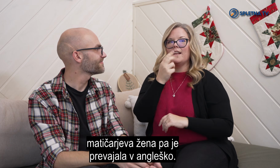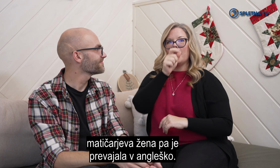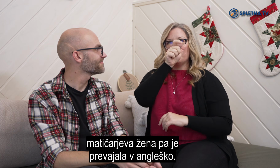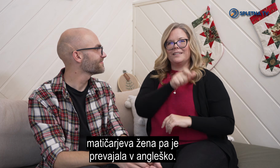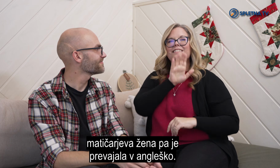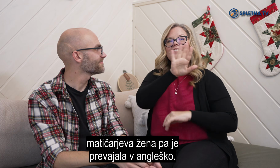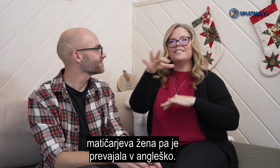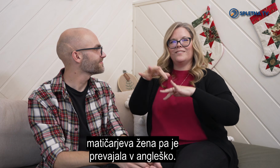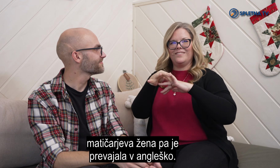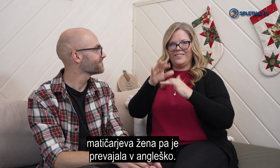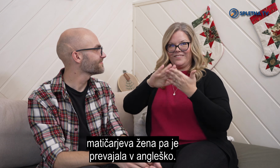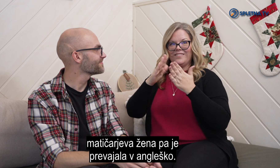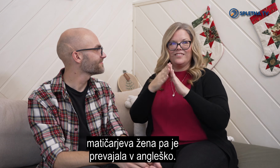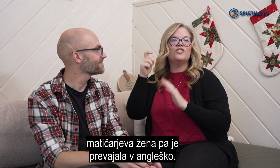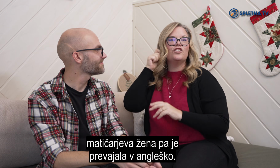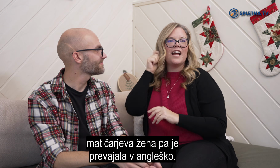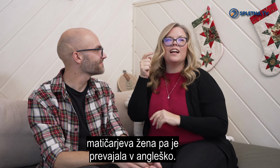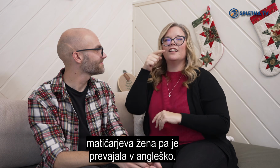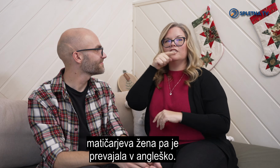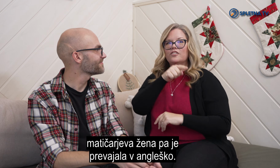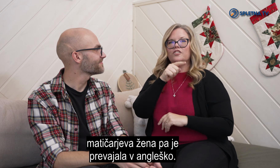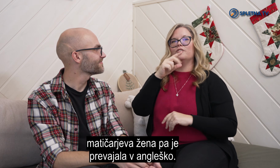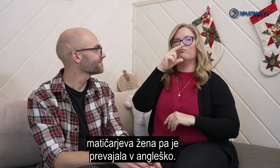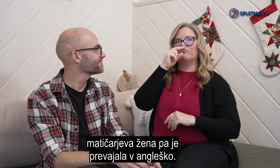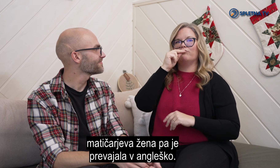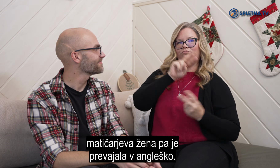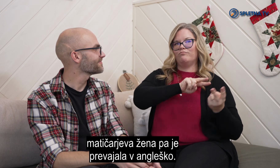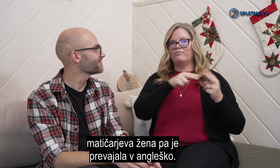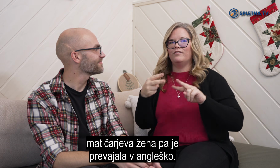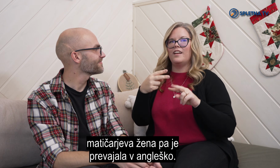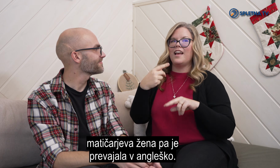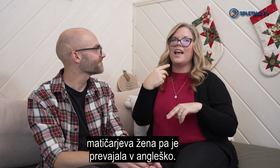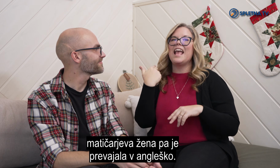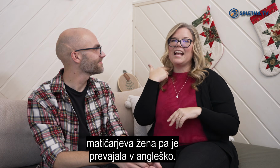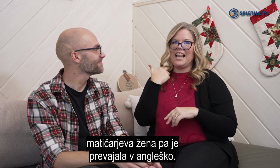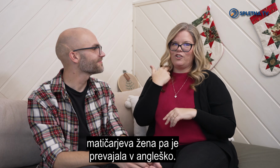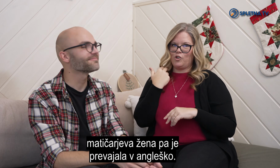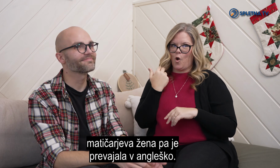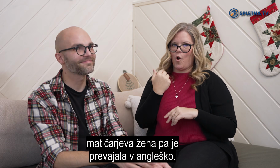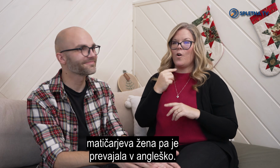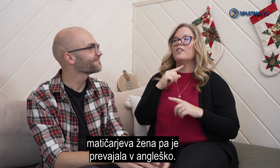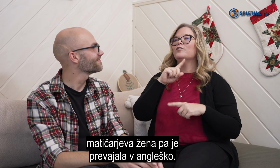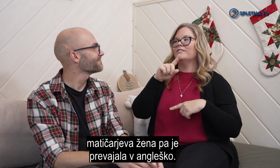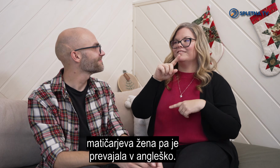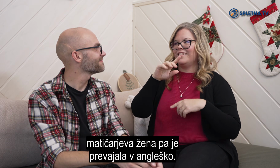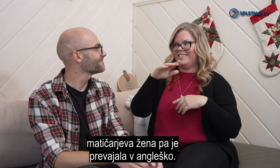Tolmačka je iz angleščine prevajala v ameriški znakovni jezik in še ena je prevajala v romunski.